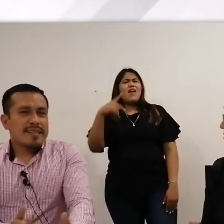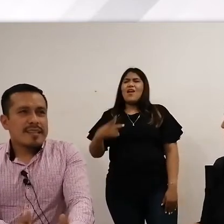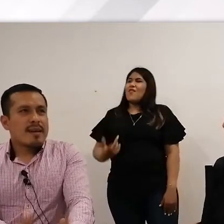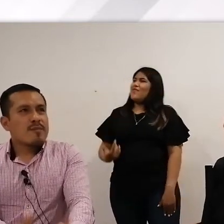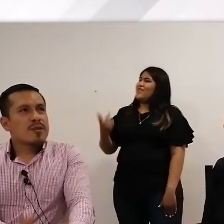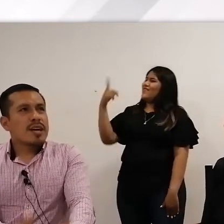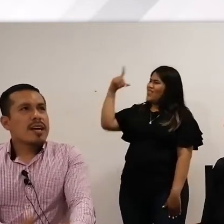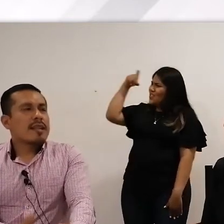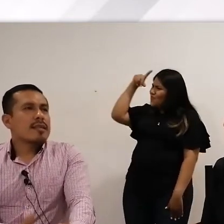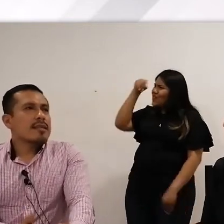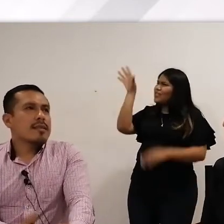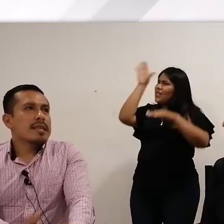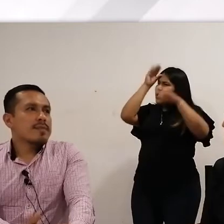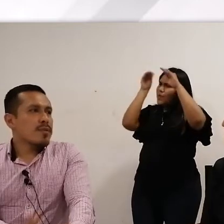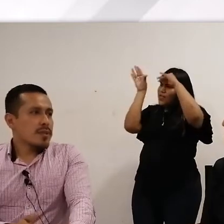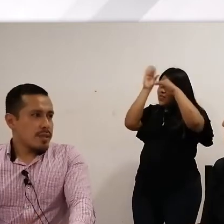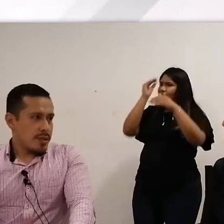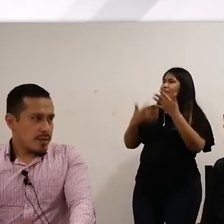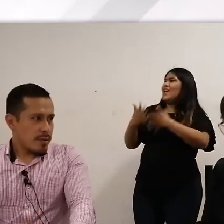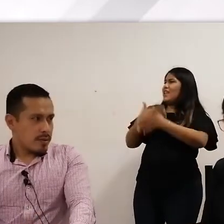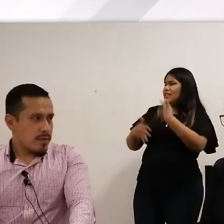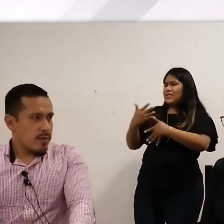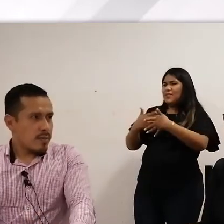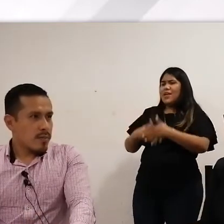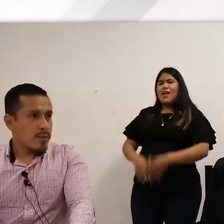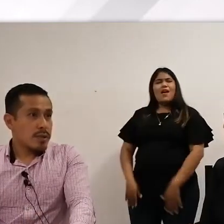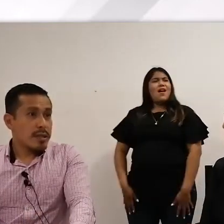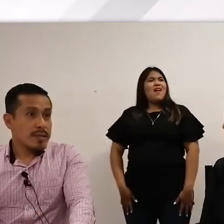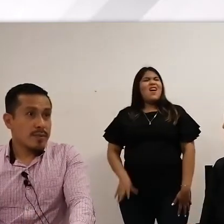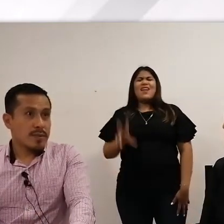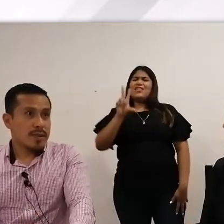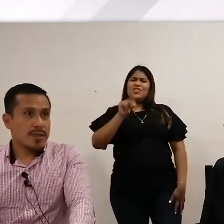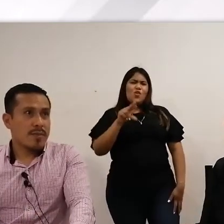Se necesita mucha disposición